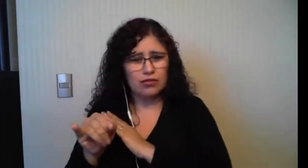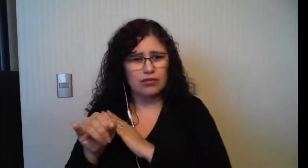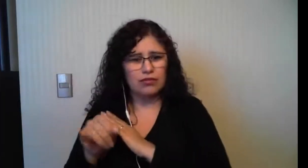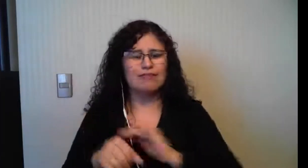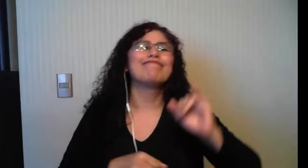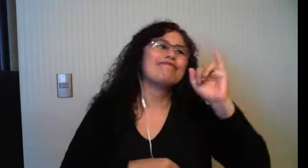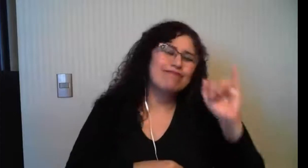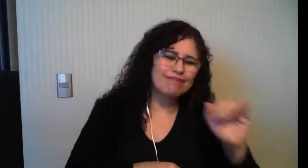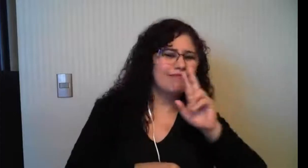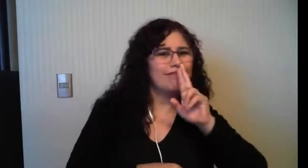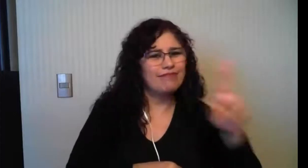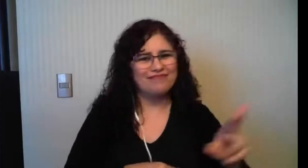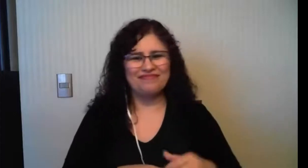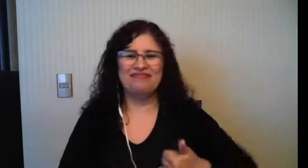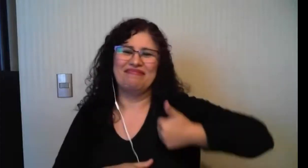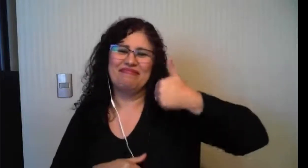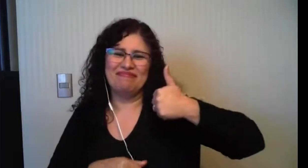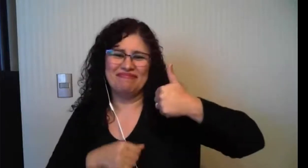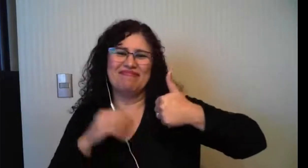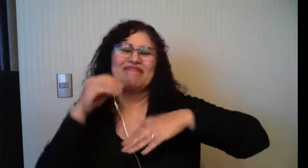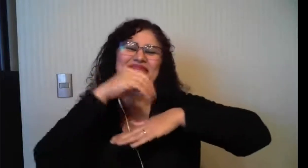Sí, me dio un like, muchas gracias.